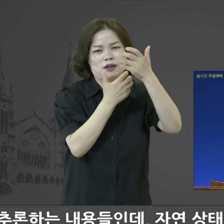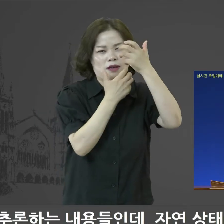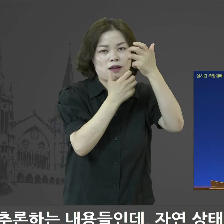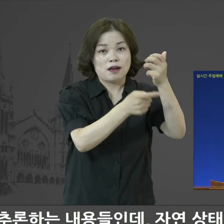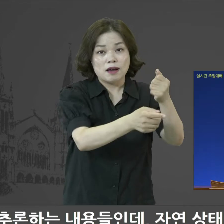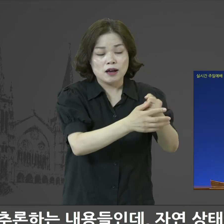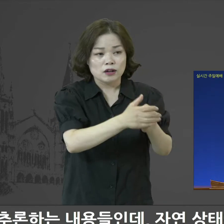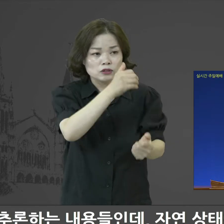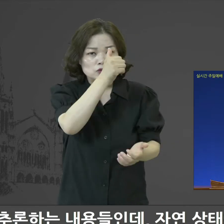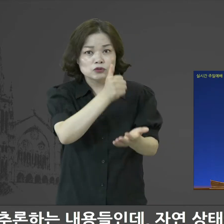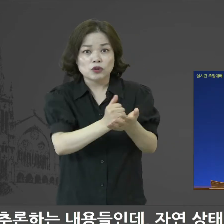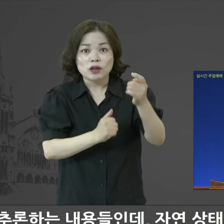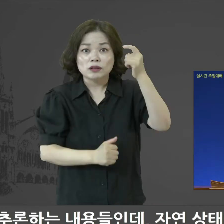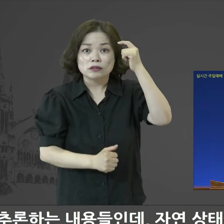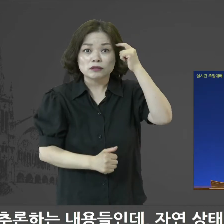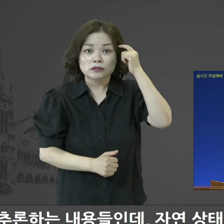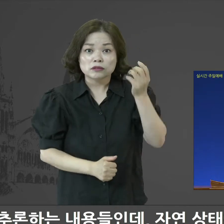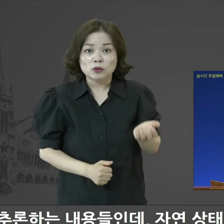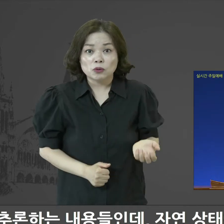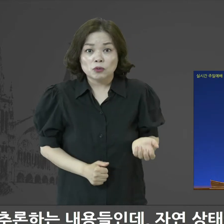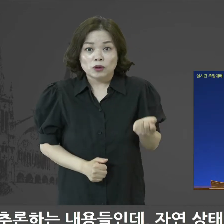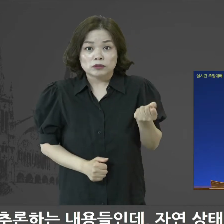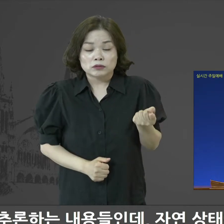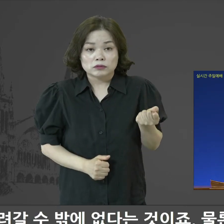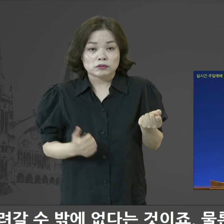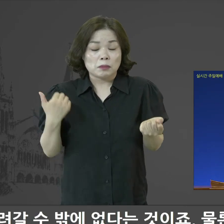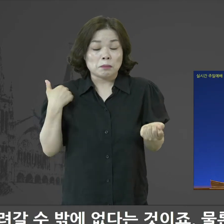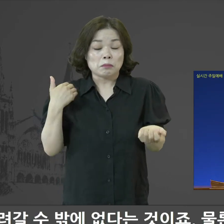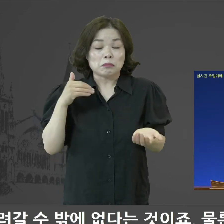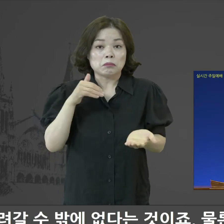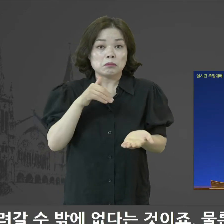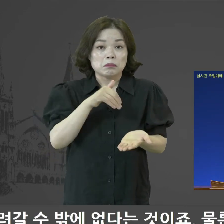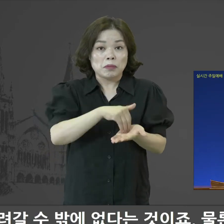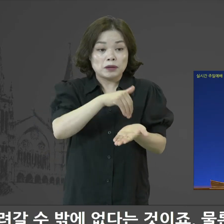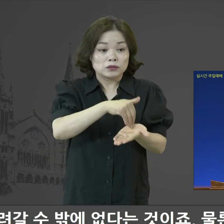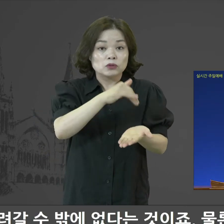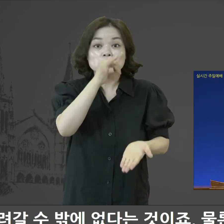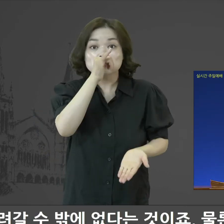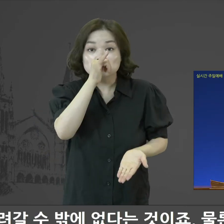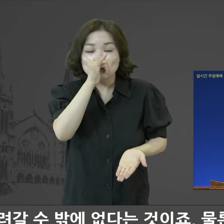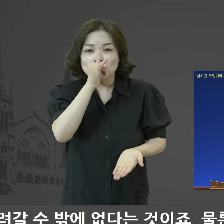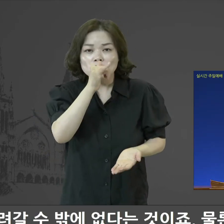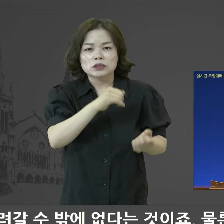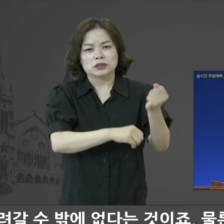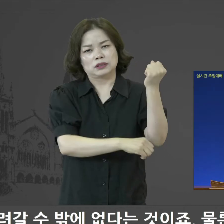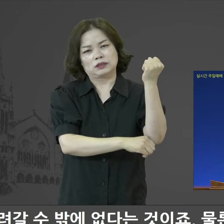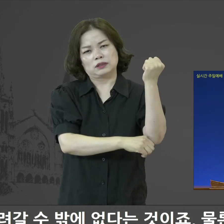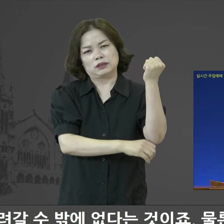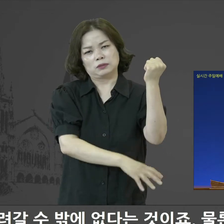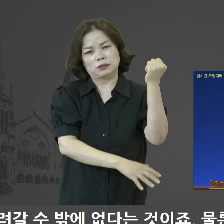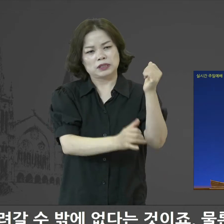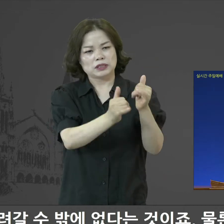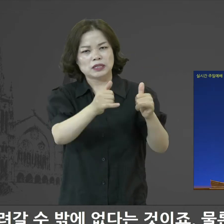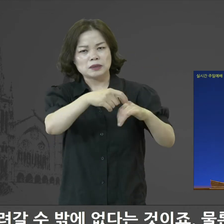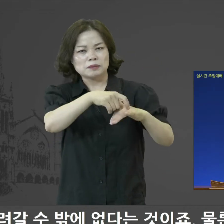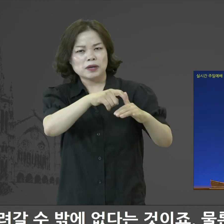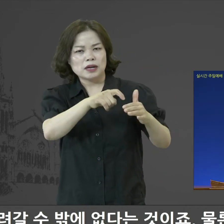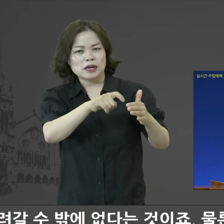때로는 죄의식도 갖고 있습니다. 때로는 반성할 때도 있습니다. 그러나 근본적으로 인간의